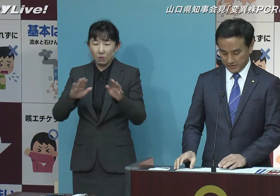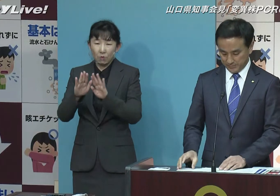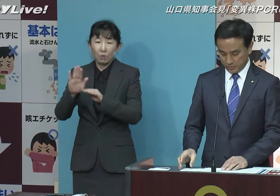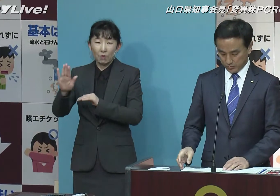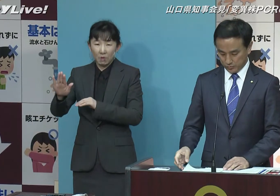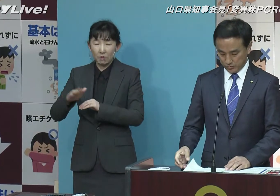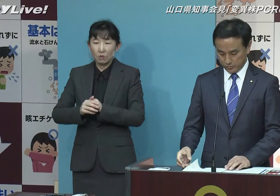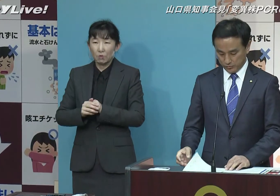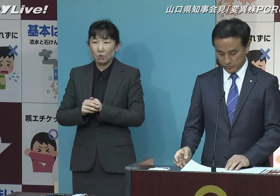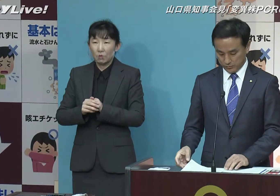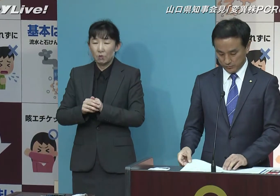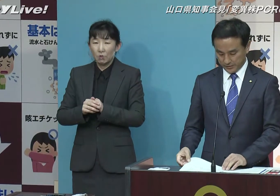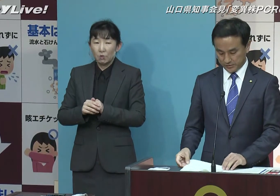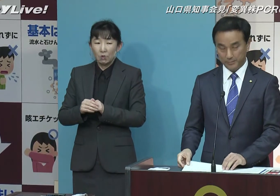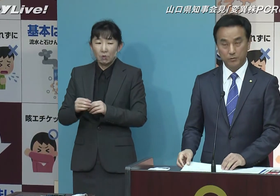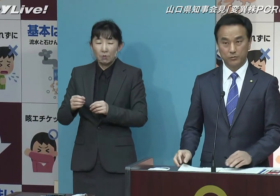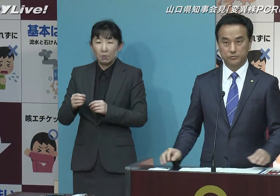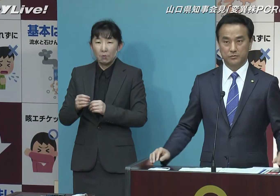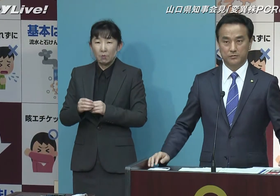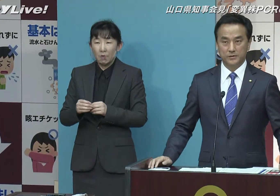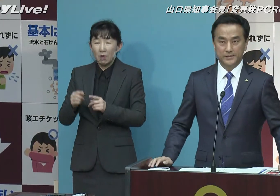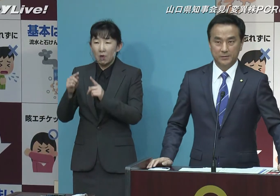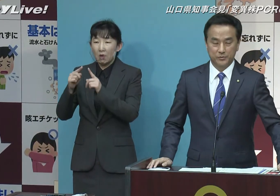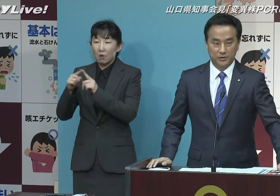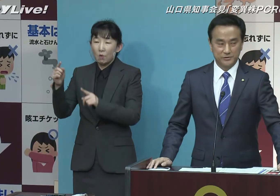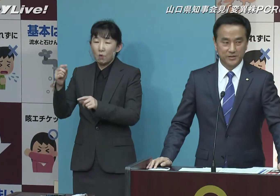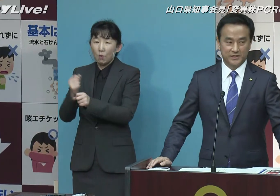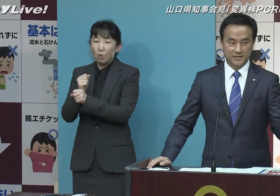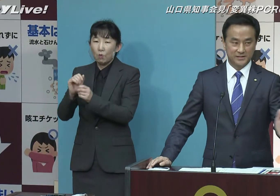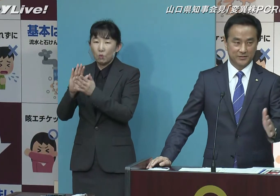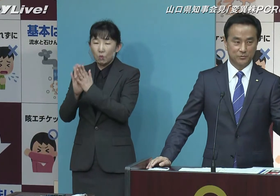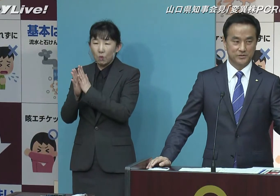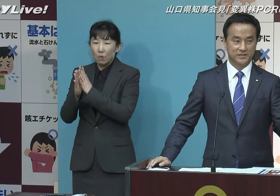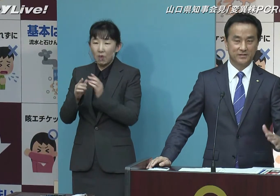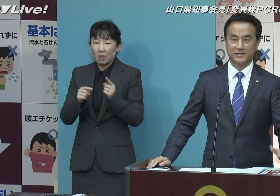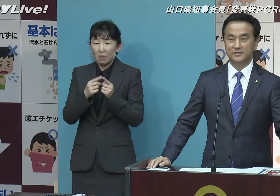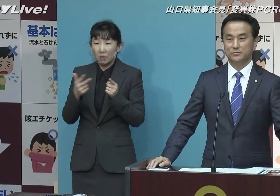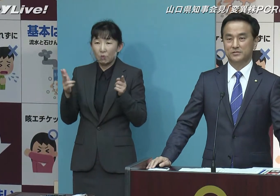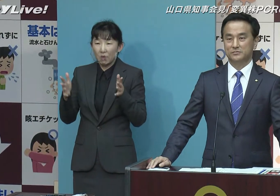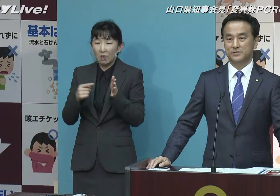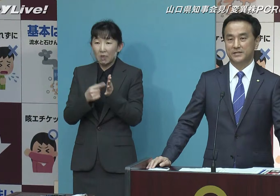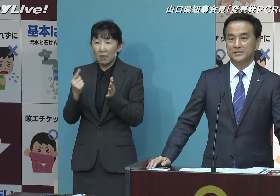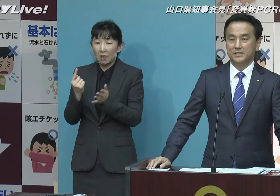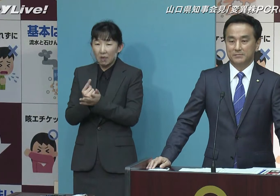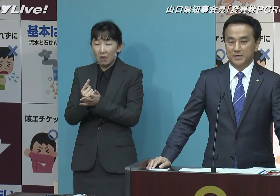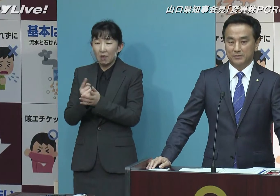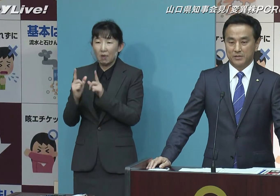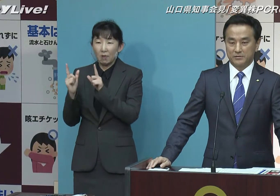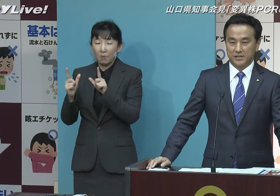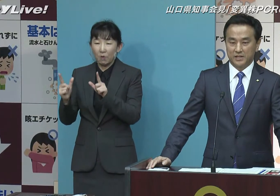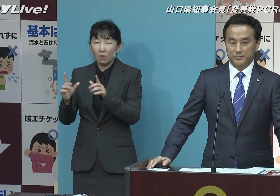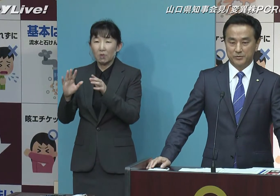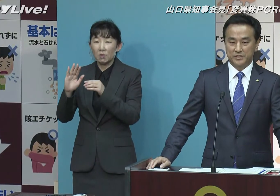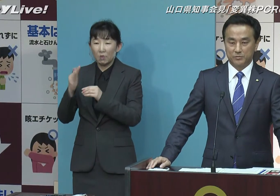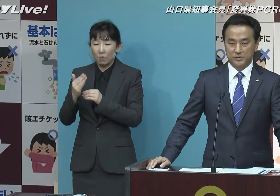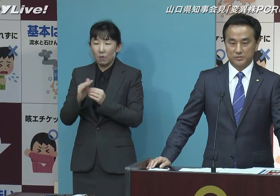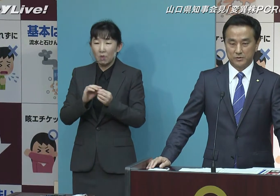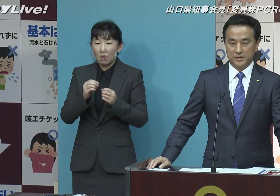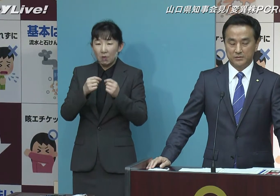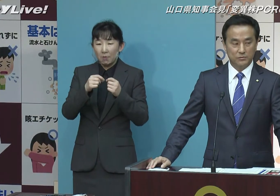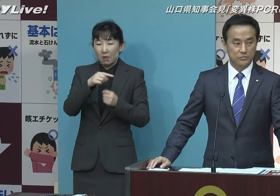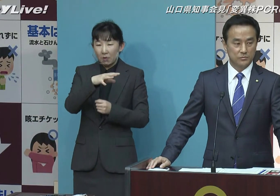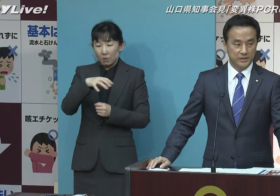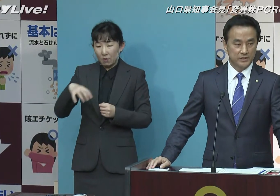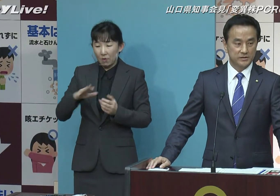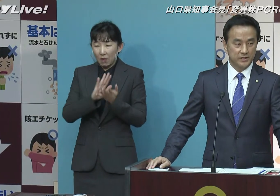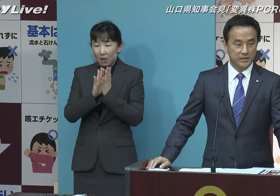すでに報道をベースで、厚労省の発表というのは1週間に1回しか更新されないようですので、各県で発表しているものですと